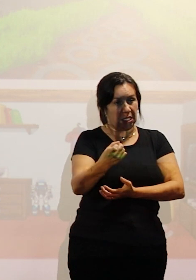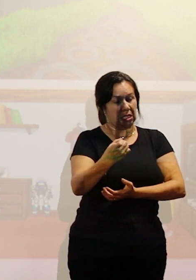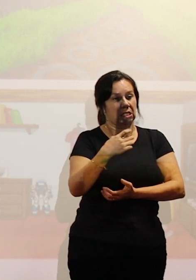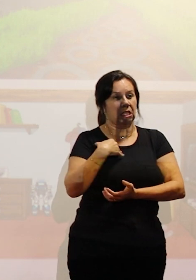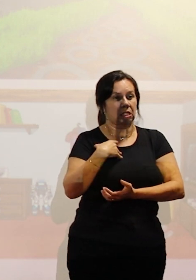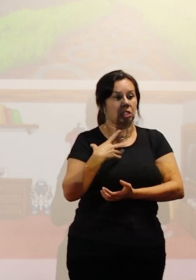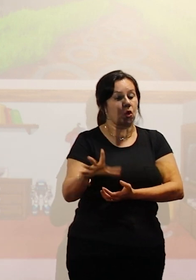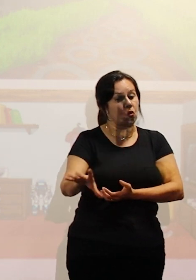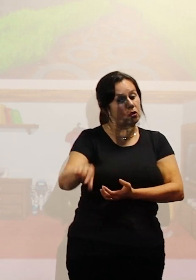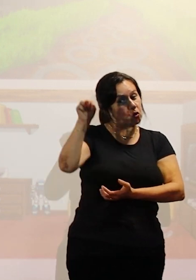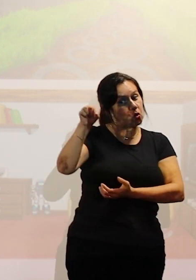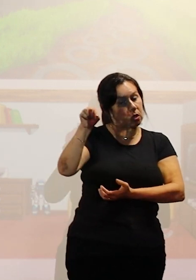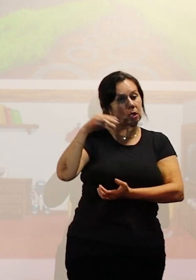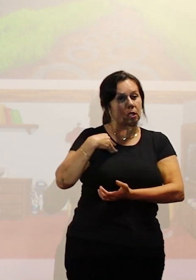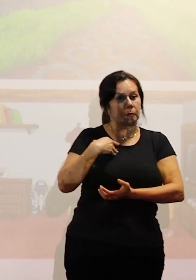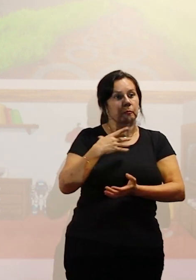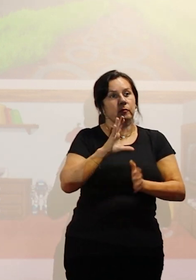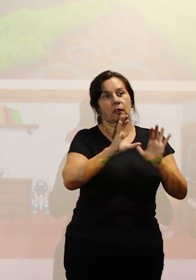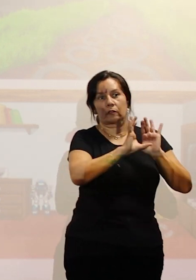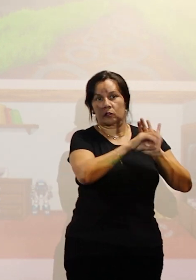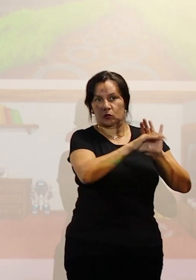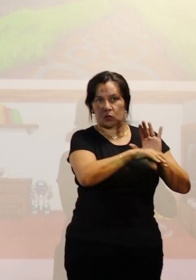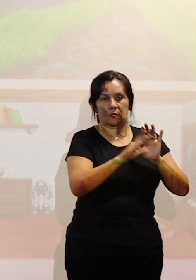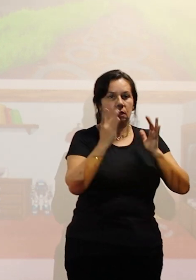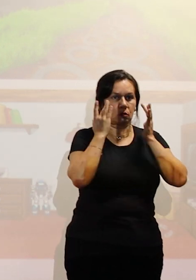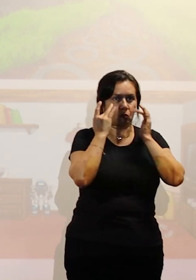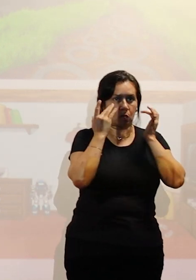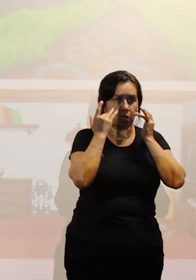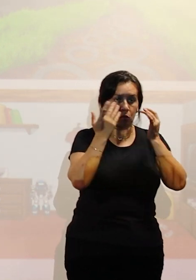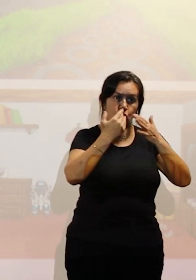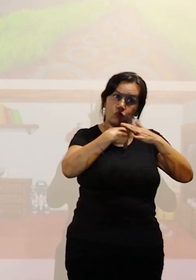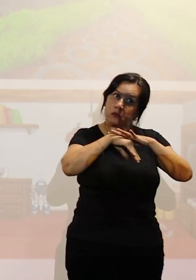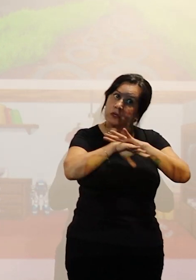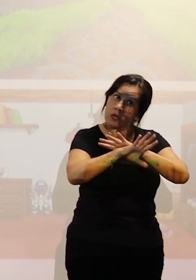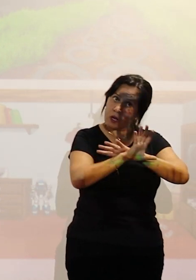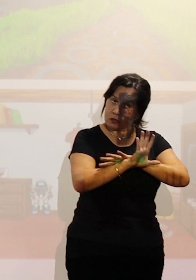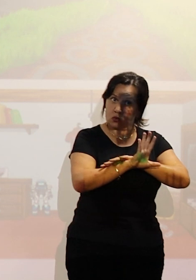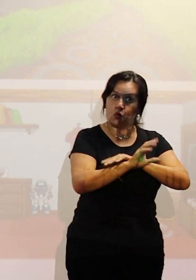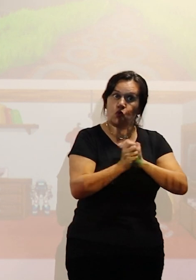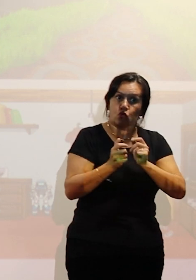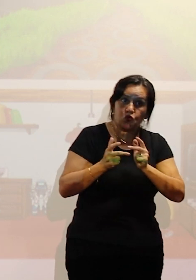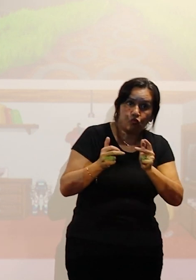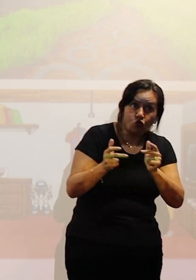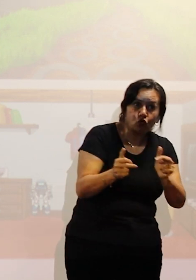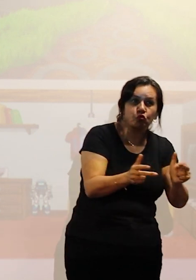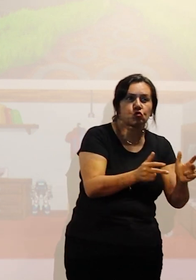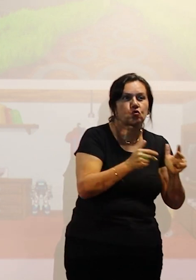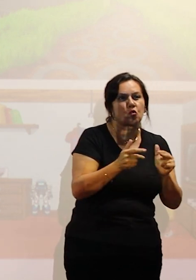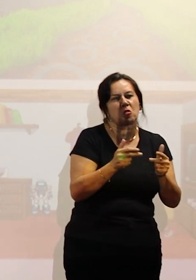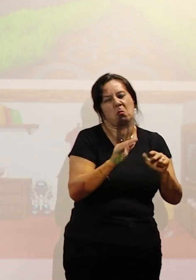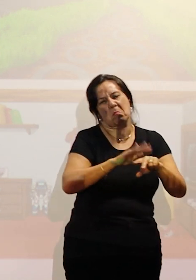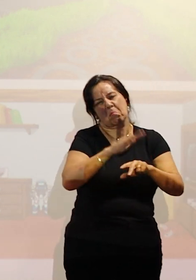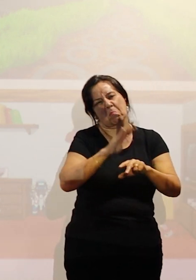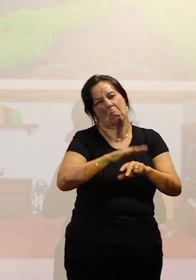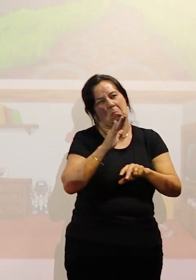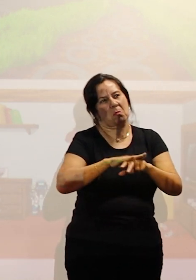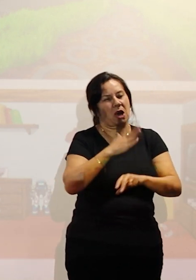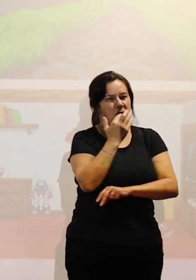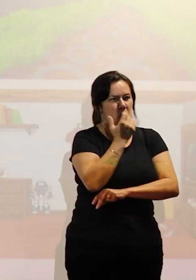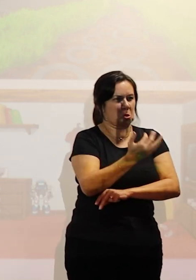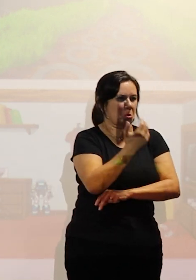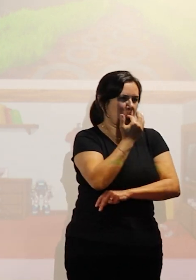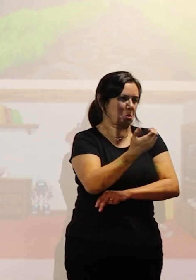peguei e fiz uma pixel art baseada nessas fotos, só que dentro do estilo de arte que a gente fazia no jogo. Então, ficou tudo mais colorido, pouco mais